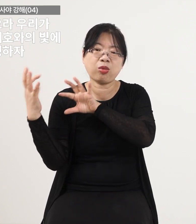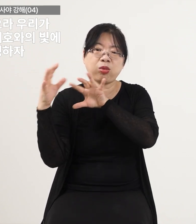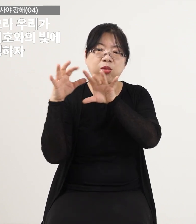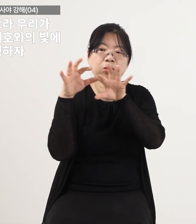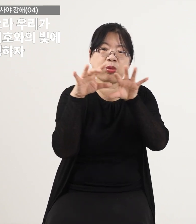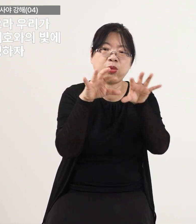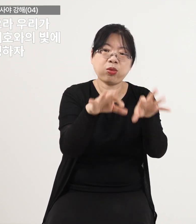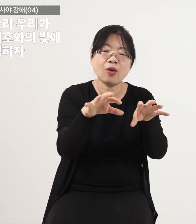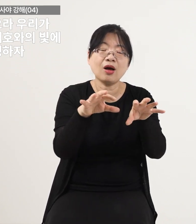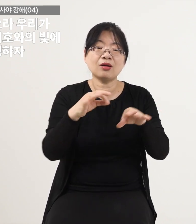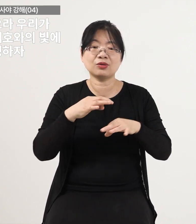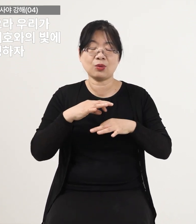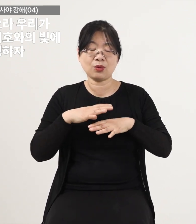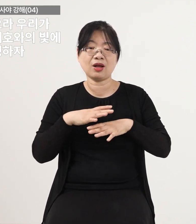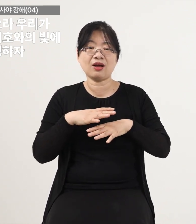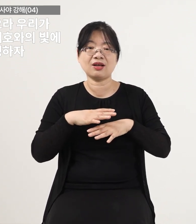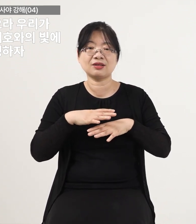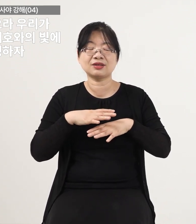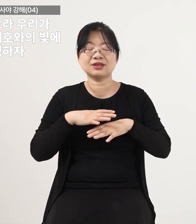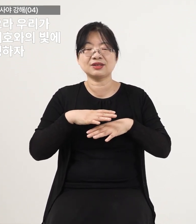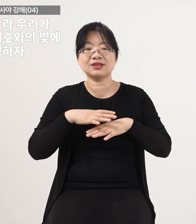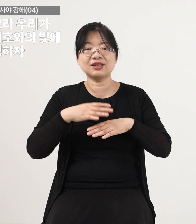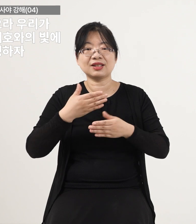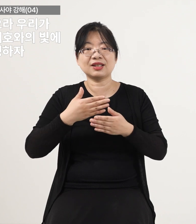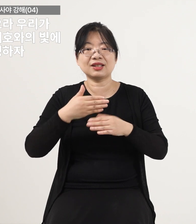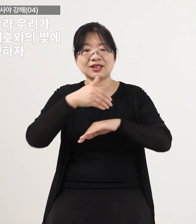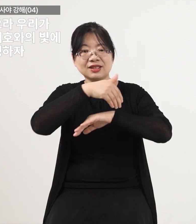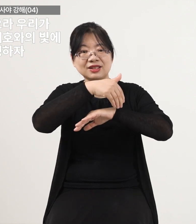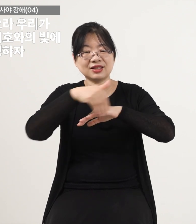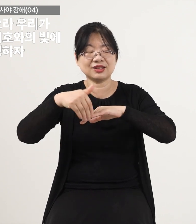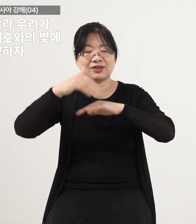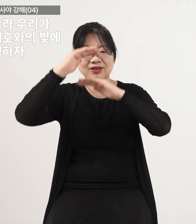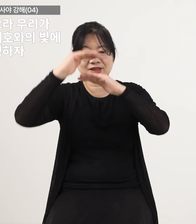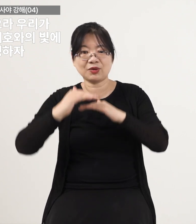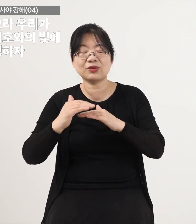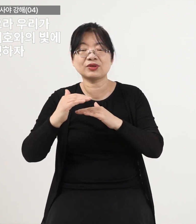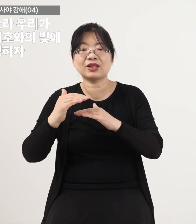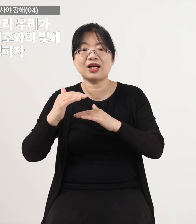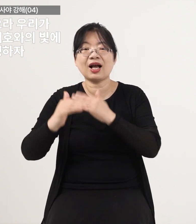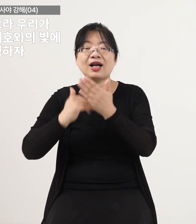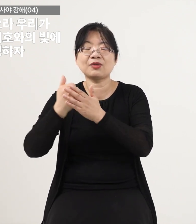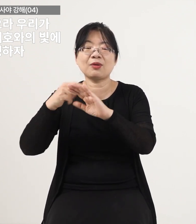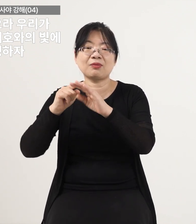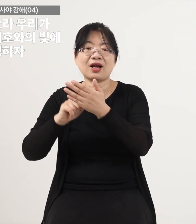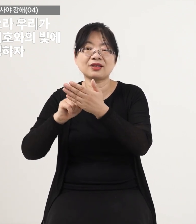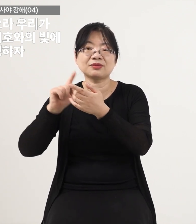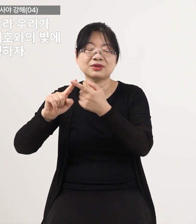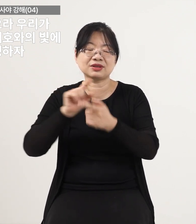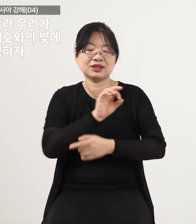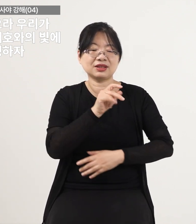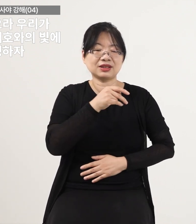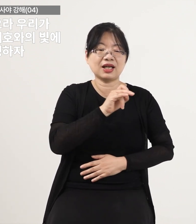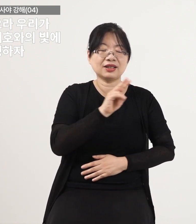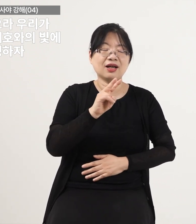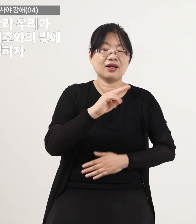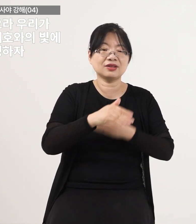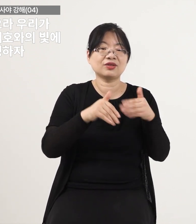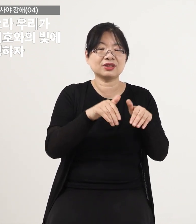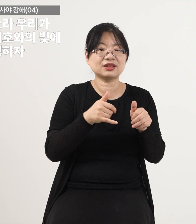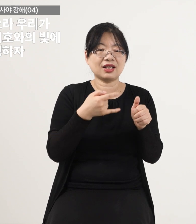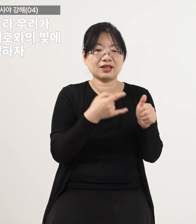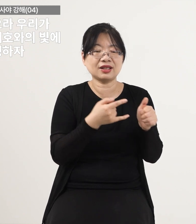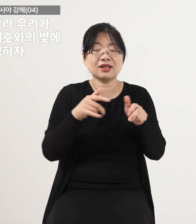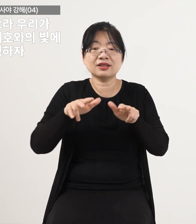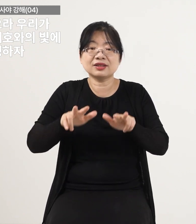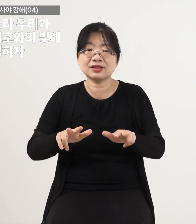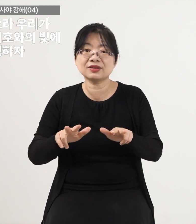놀라운 그림을 하나님의 마음에 있는 내용을 이사야 선지자에게, 아니 오늘 이 시간 우리